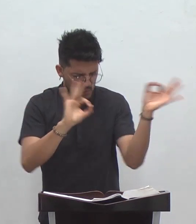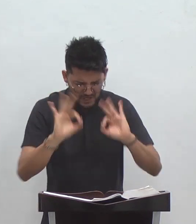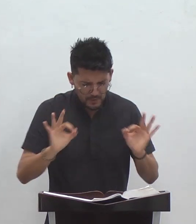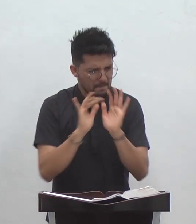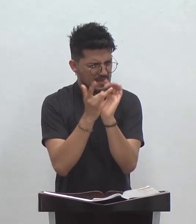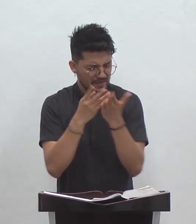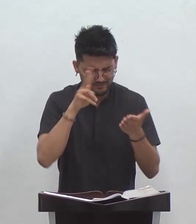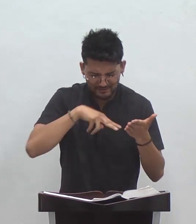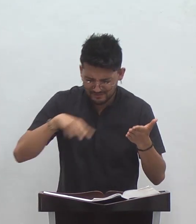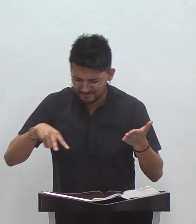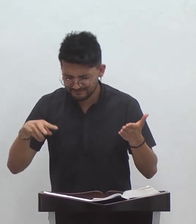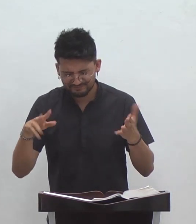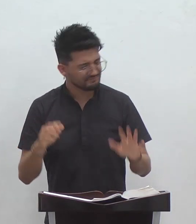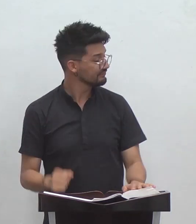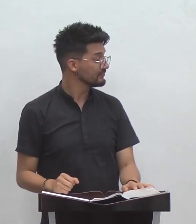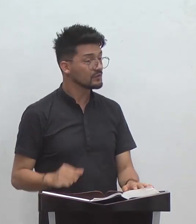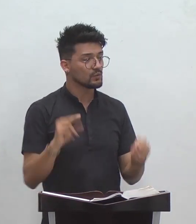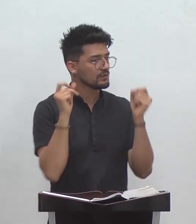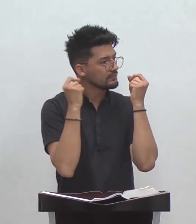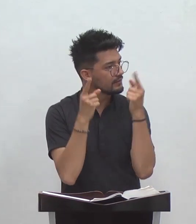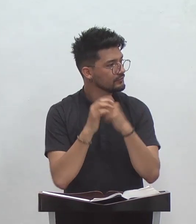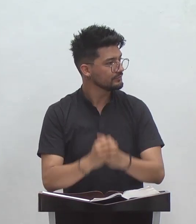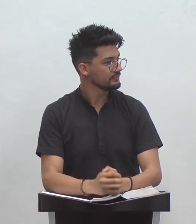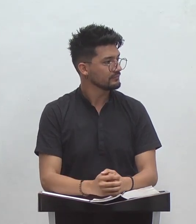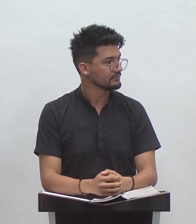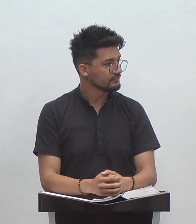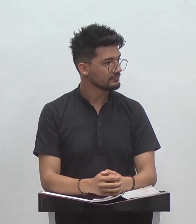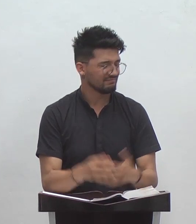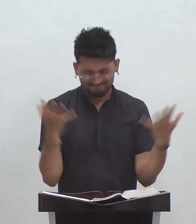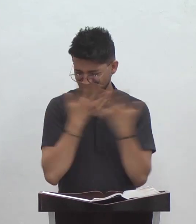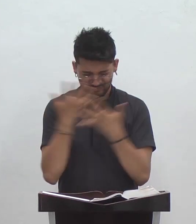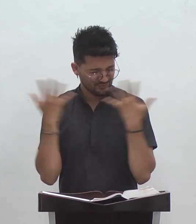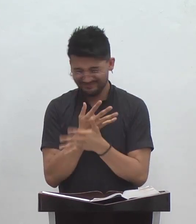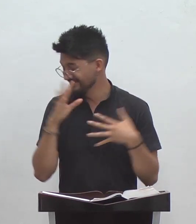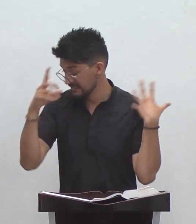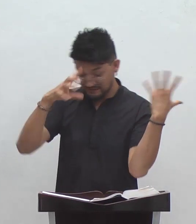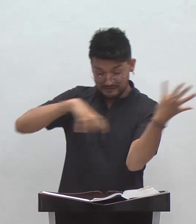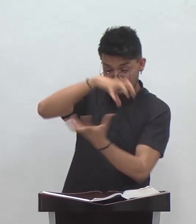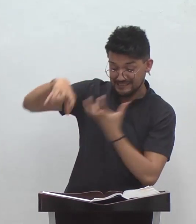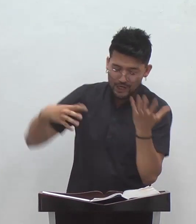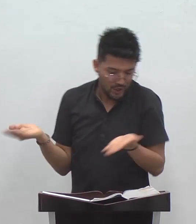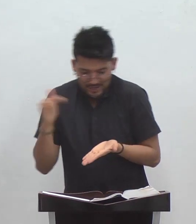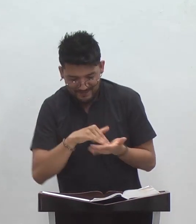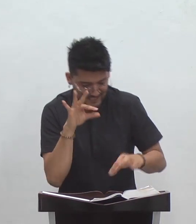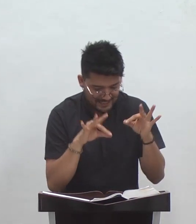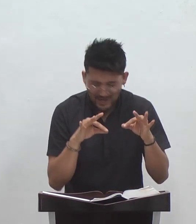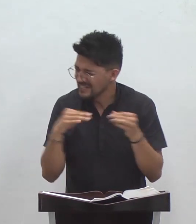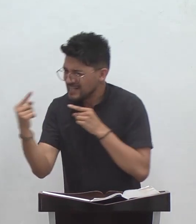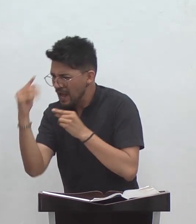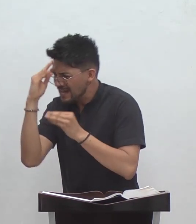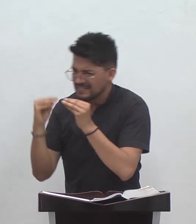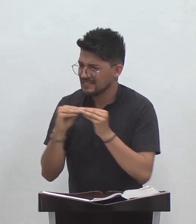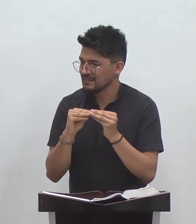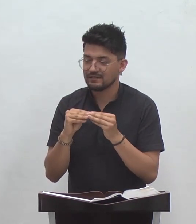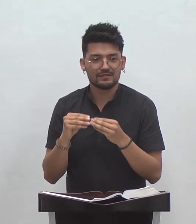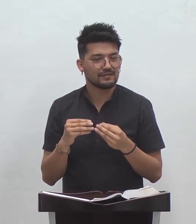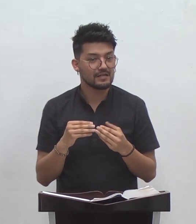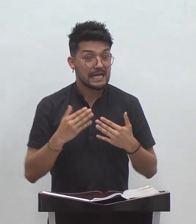ok, voy a preparar, bueno, alisté, pero no entendía nada. Estaba tan confundido, tenía mi cabeza tan revuelta, no sabía